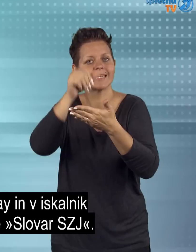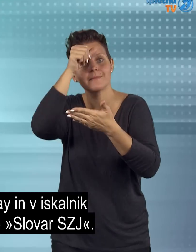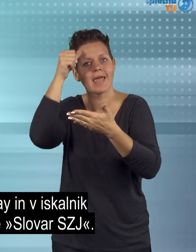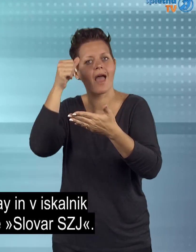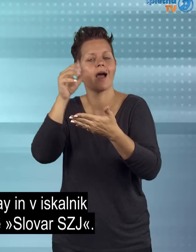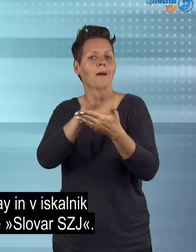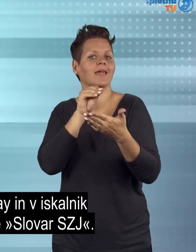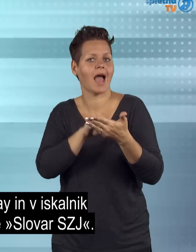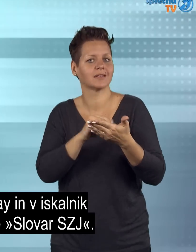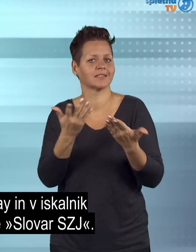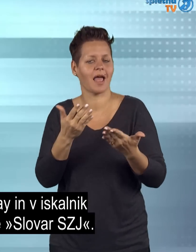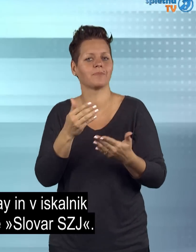SZJ.